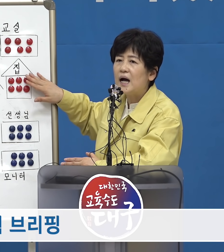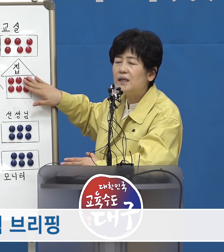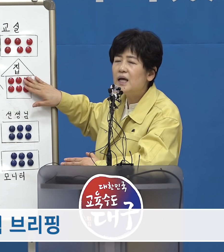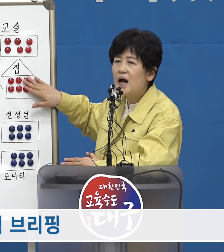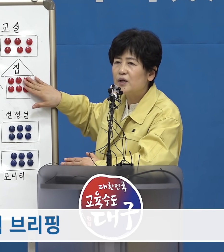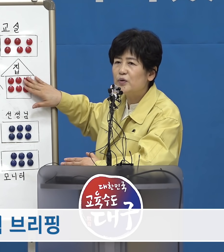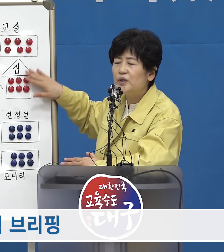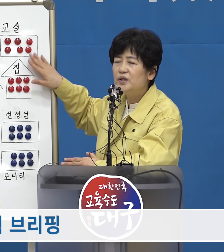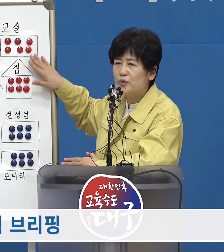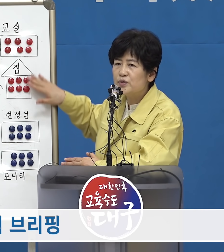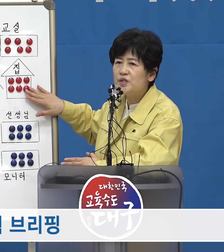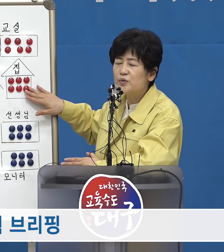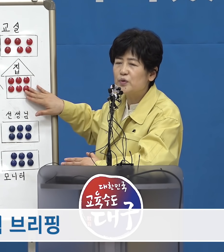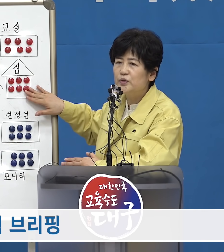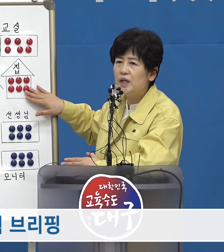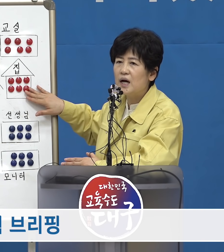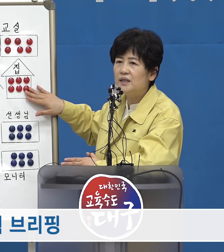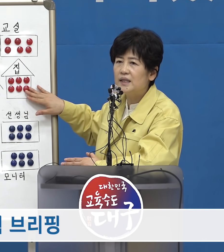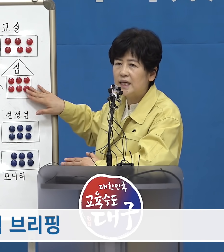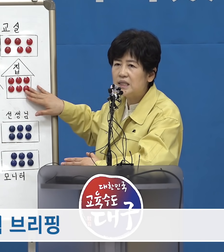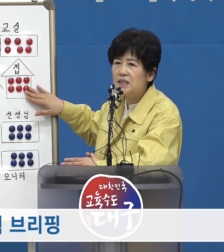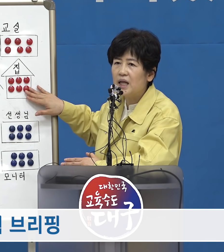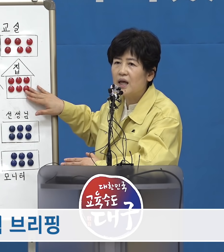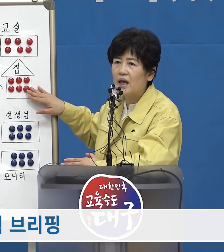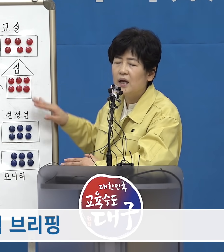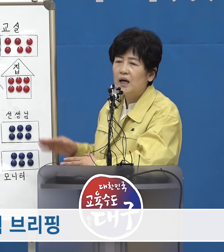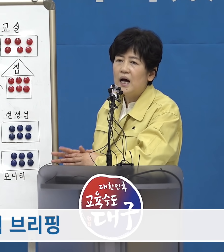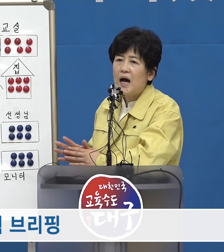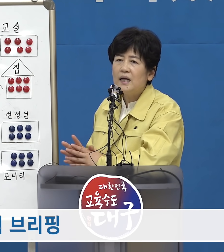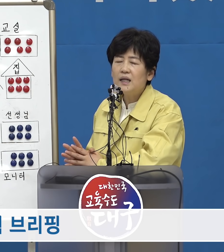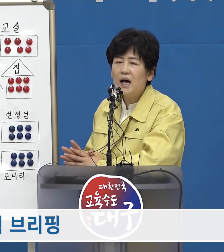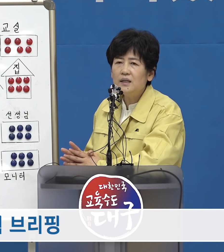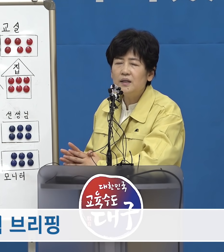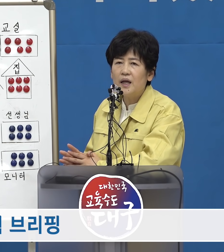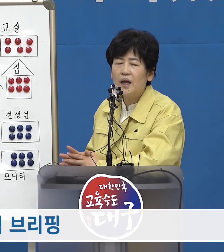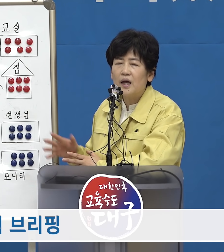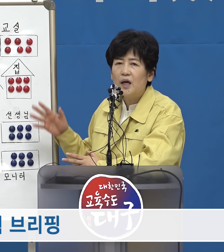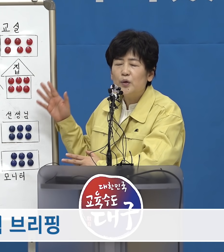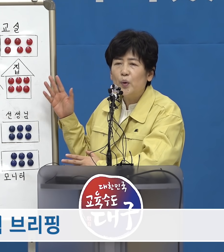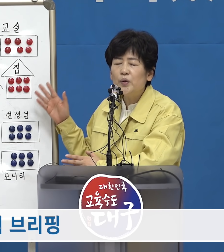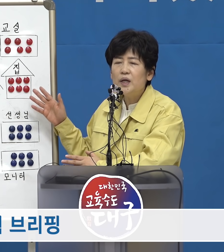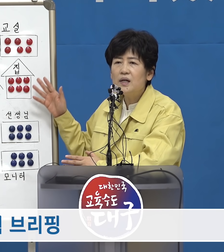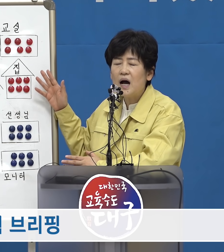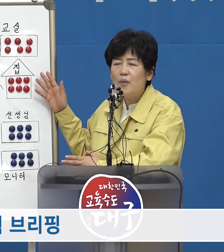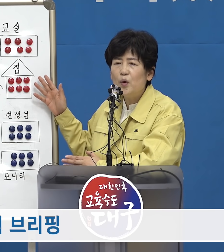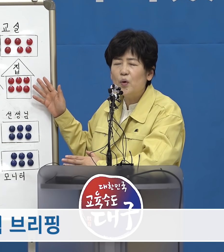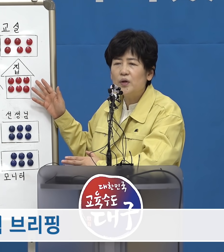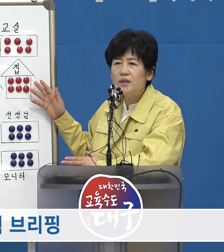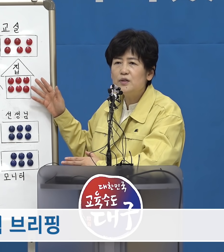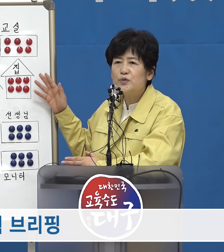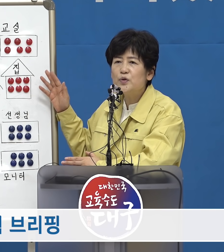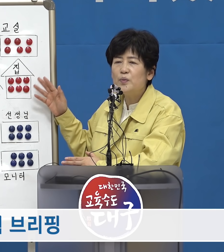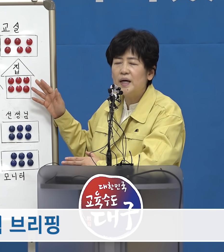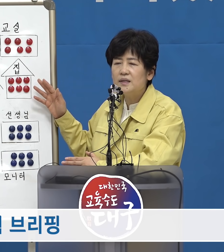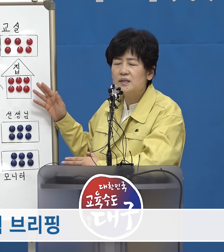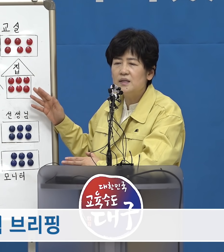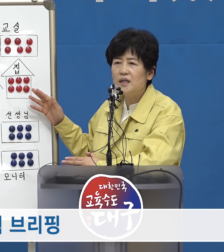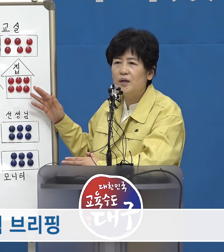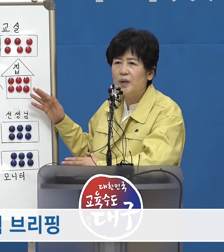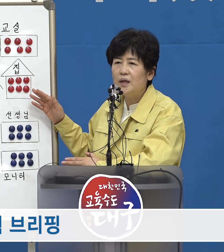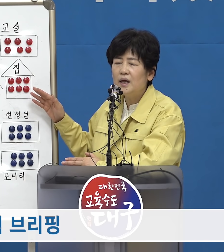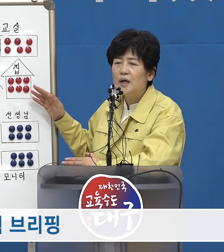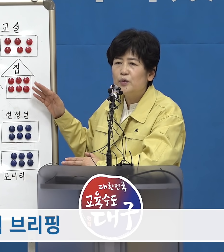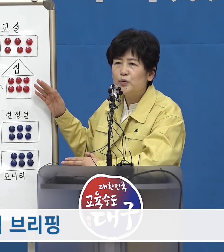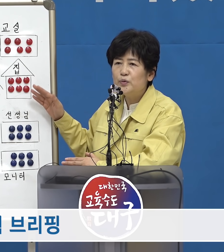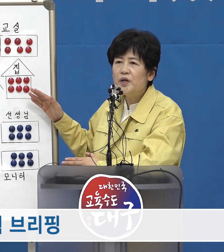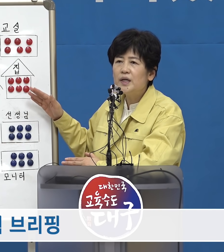가밀 가대 학교는 이런 식으로 운영하는 대신에 한 학년에 동일 과목을 수업하는